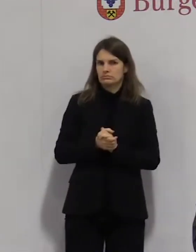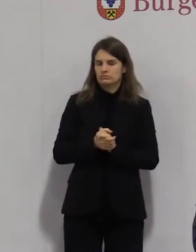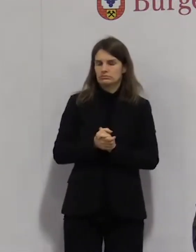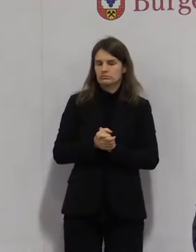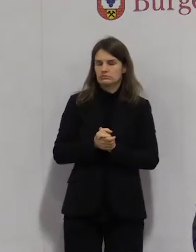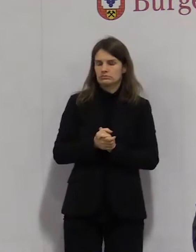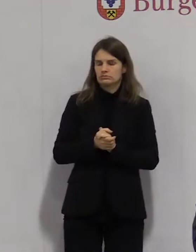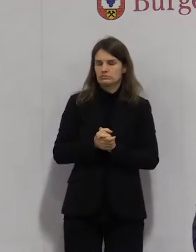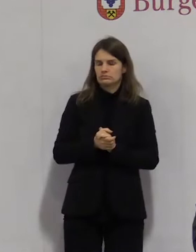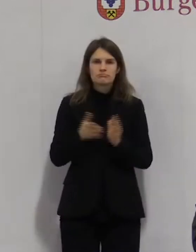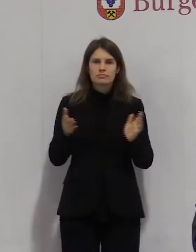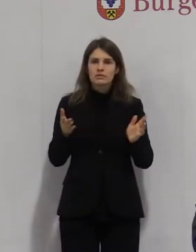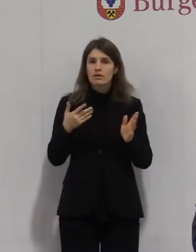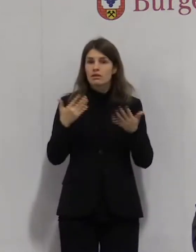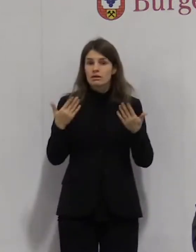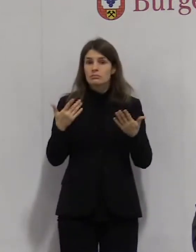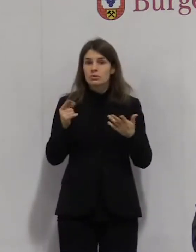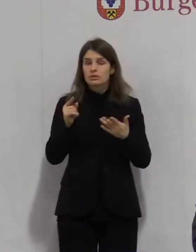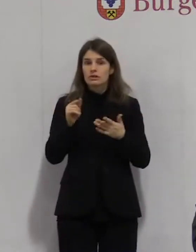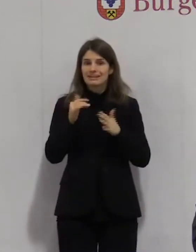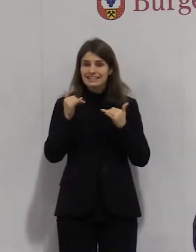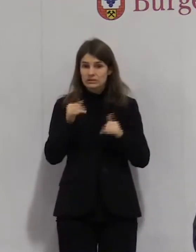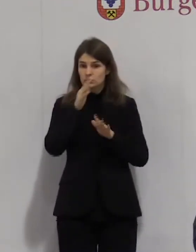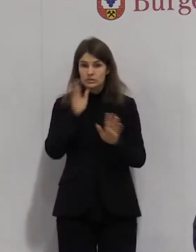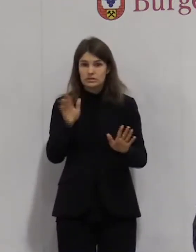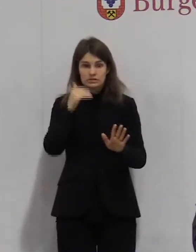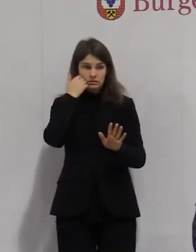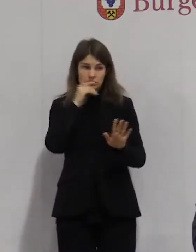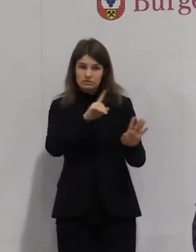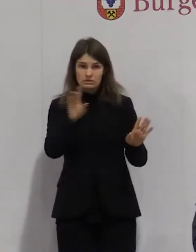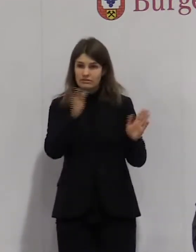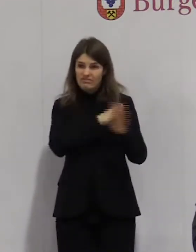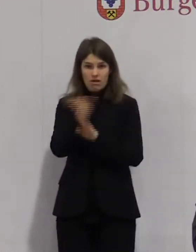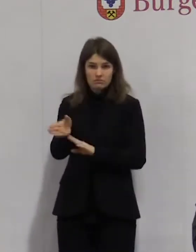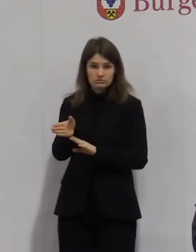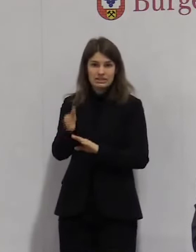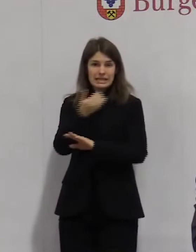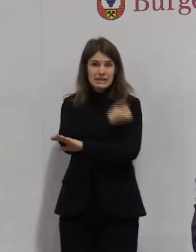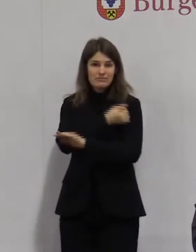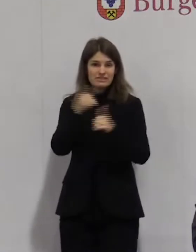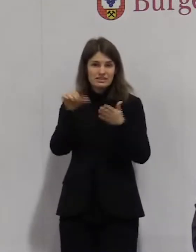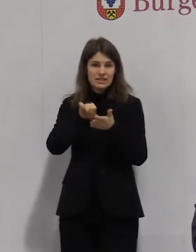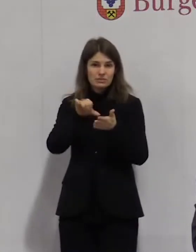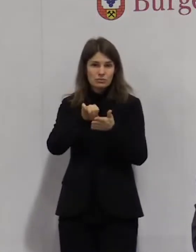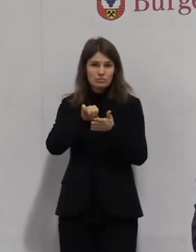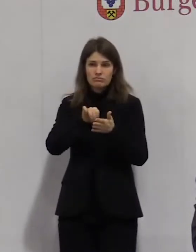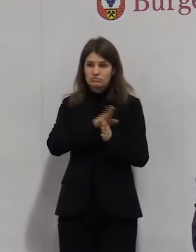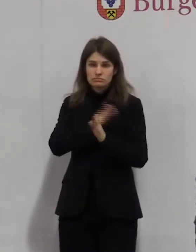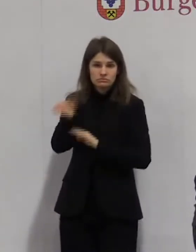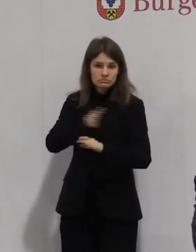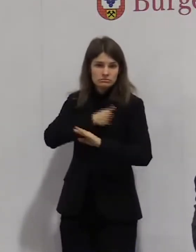erreichen. Aber ich will auch deutlich machen, so weit sind wir nicht. Also niemand muss jetzt zum Impfzentrum kommen,